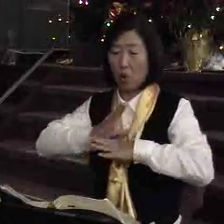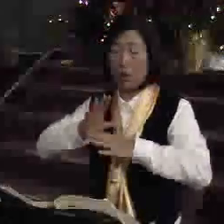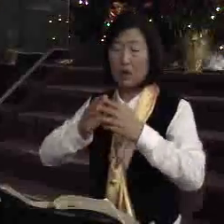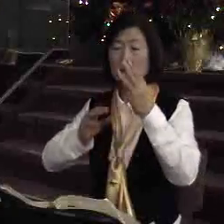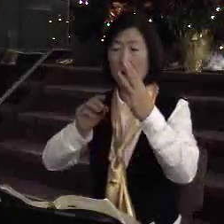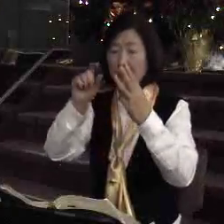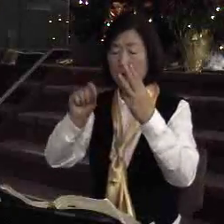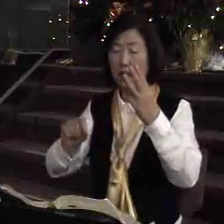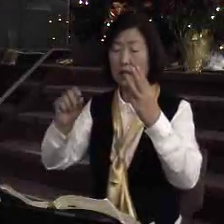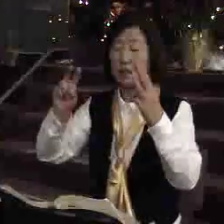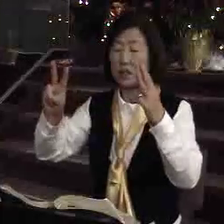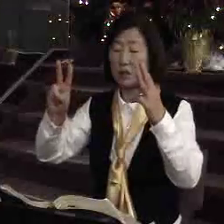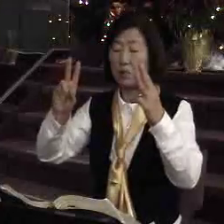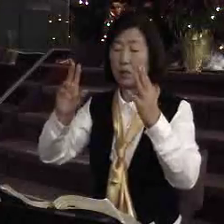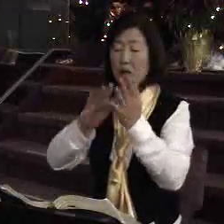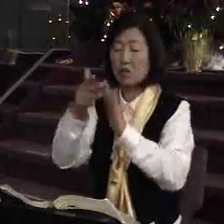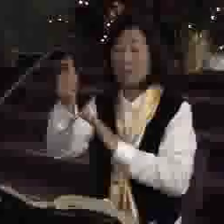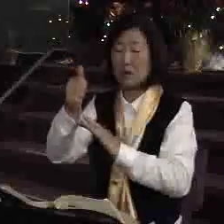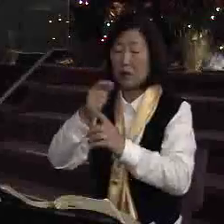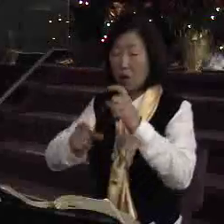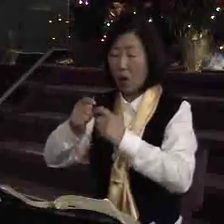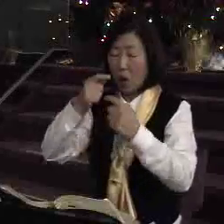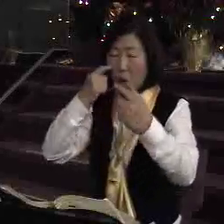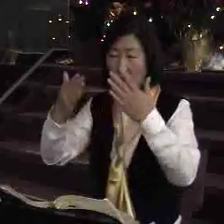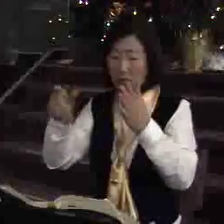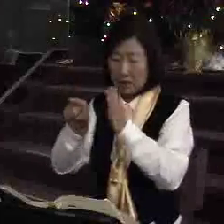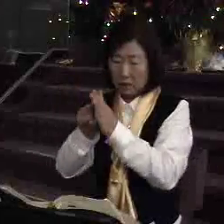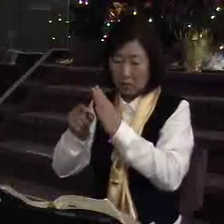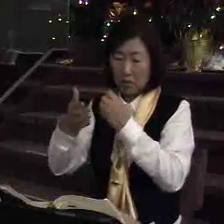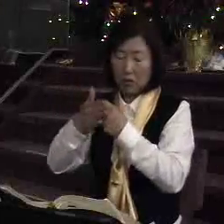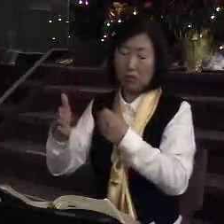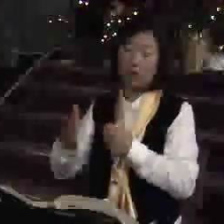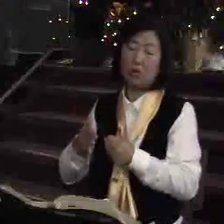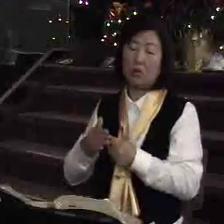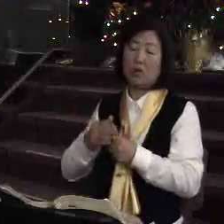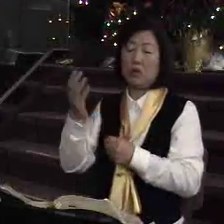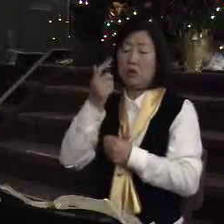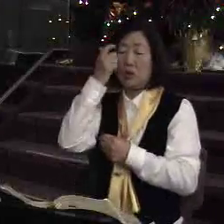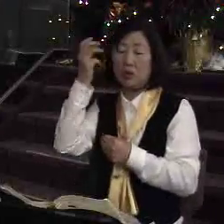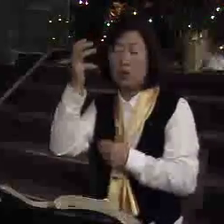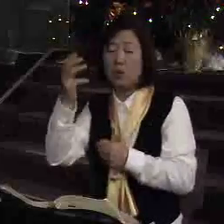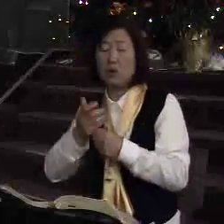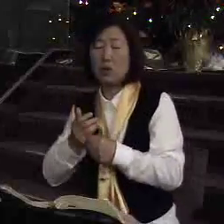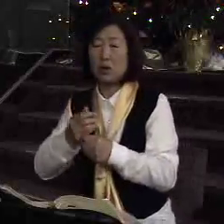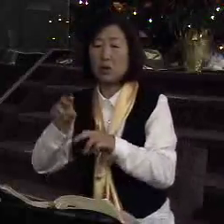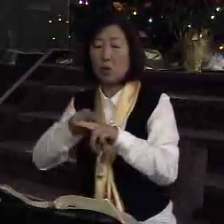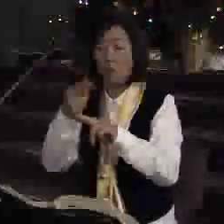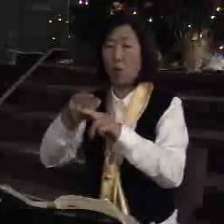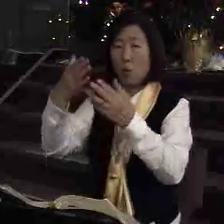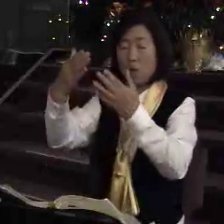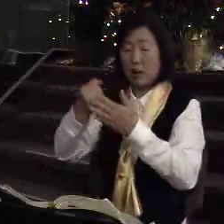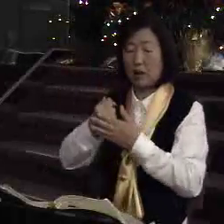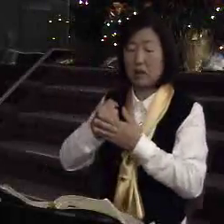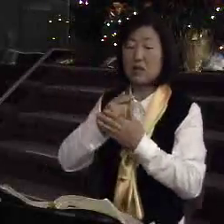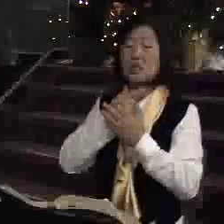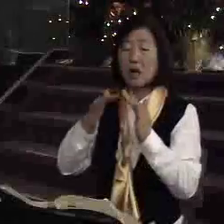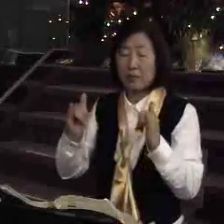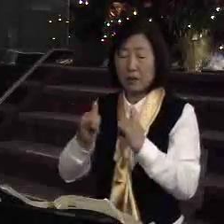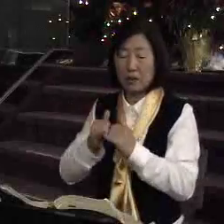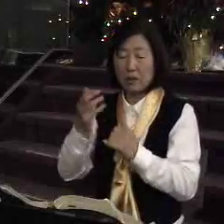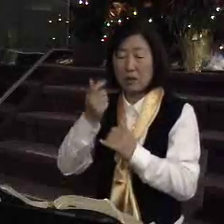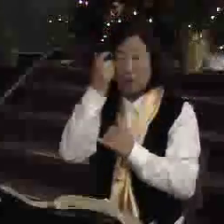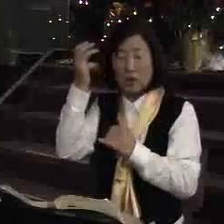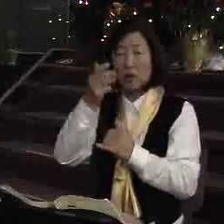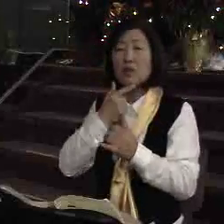3장 2절에는 예수님을 정말 확실히 믿었기 때문에 성령을 선물로 받았던 사람들, 성령